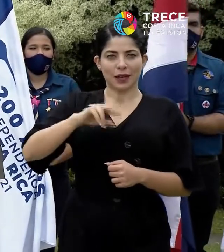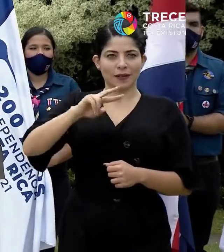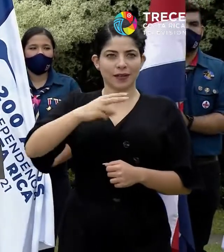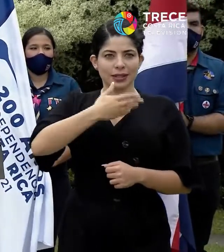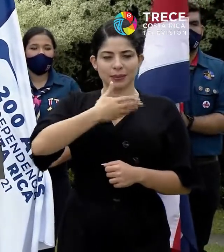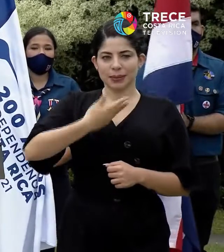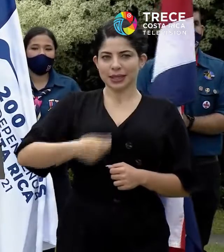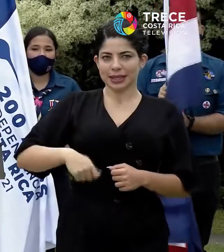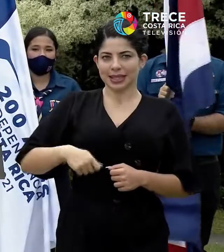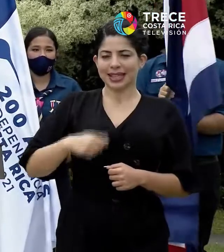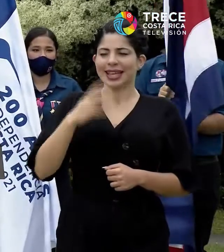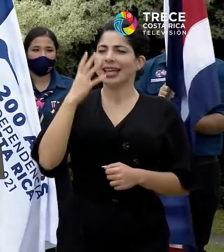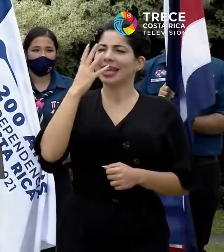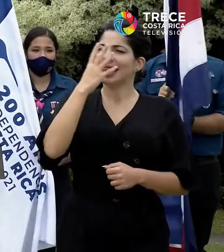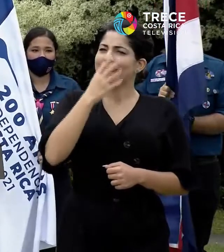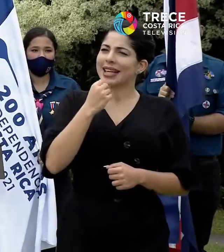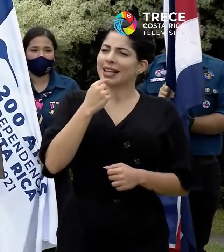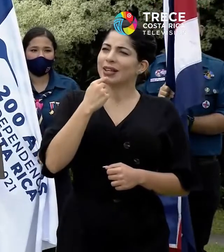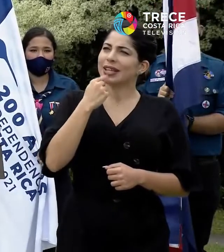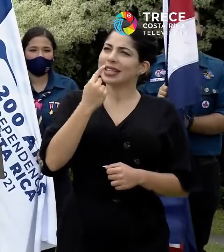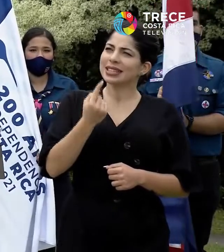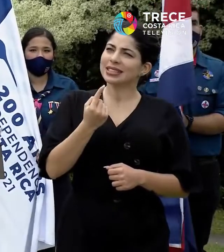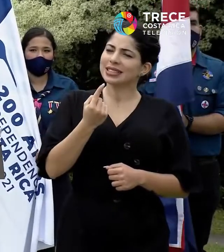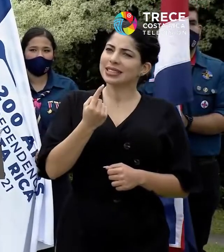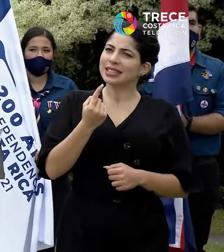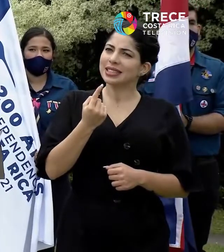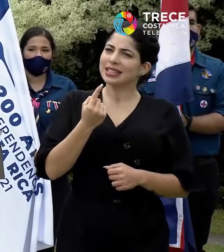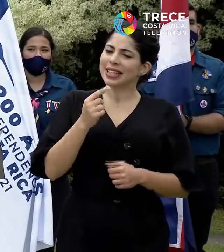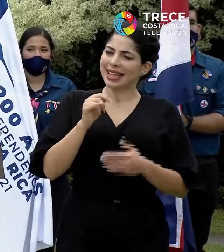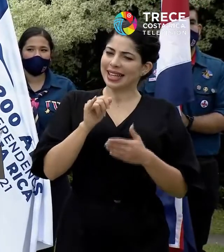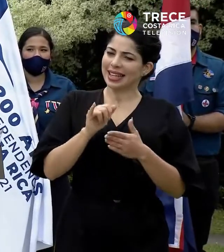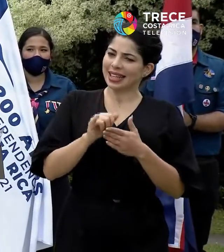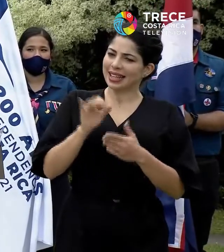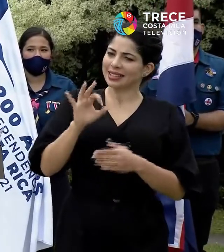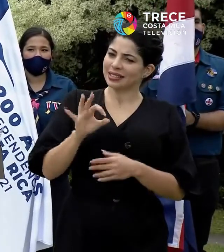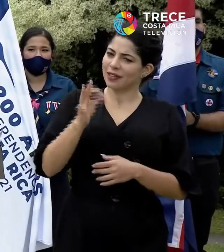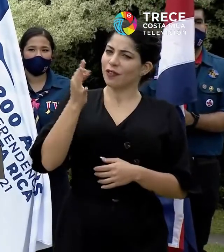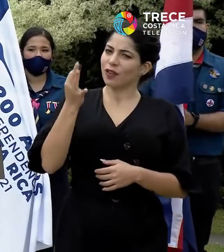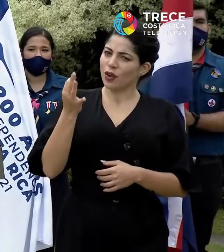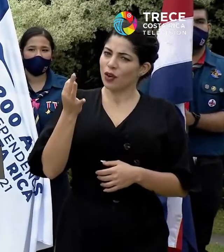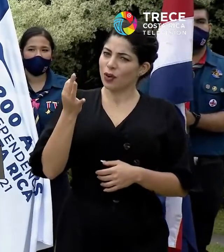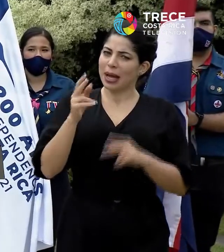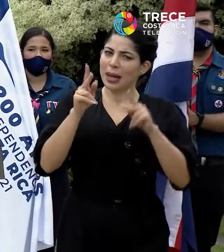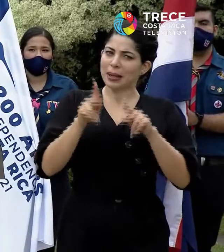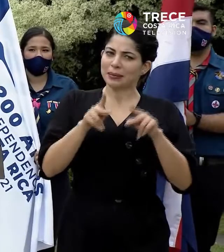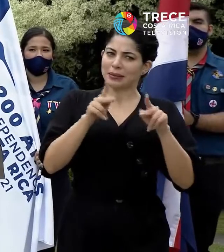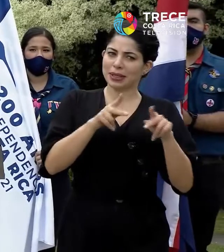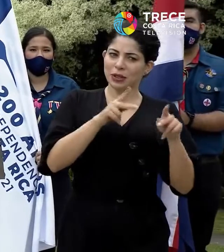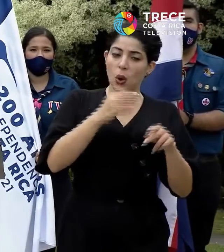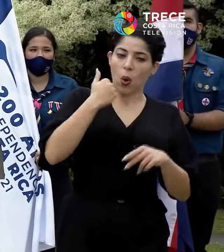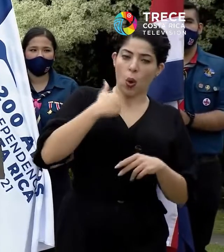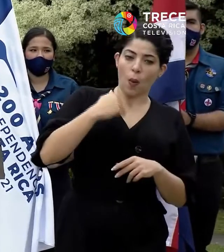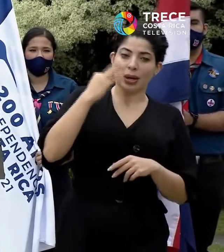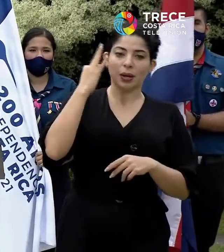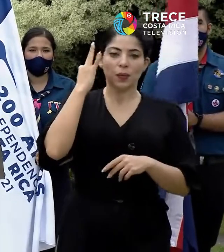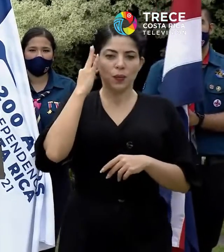vicepresidente, qué lindo es mencionar de esta manera a los integrantes y las